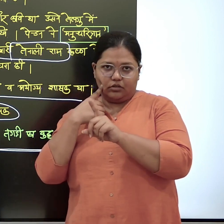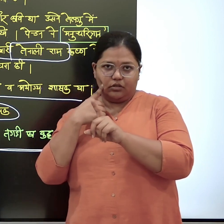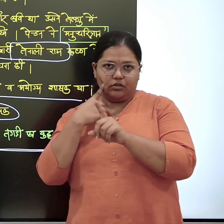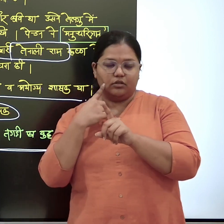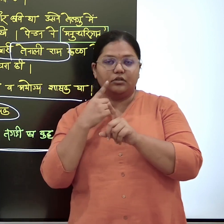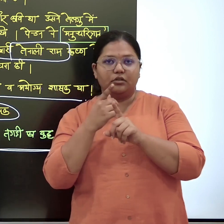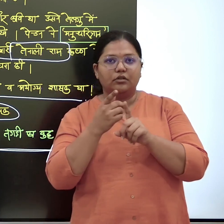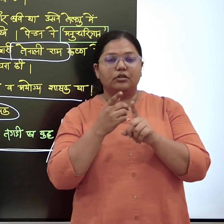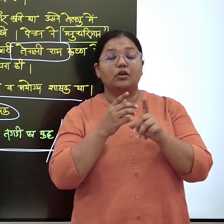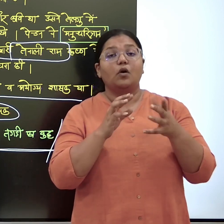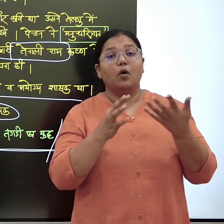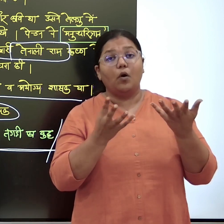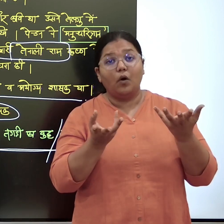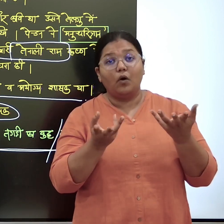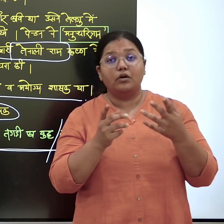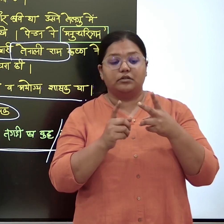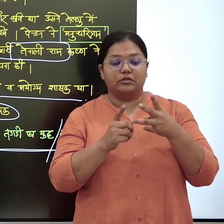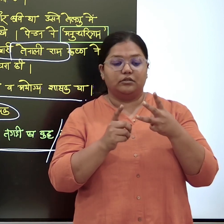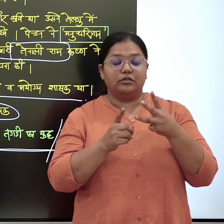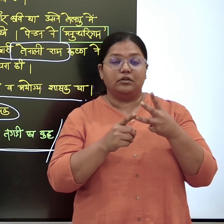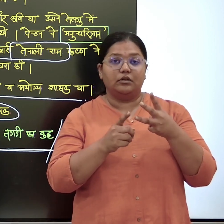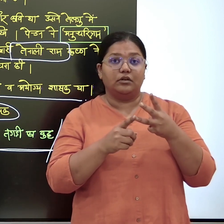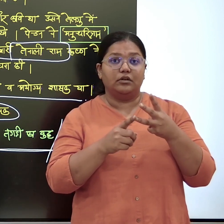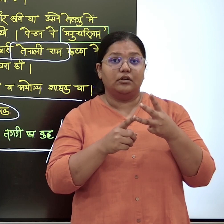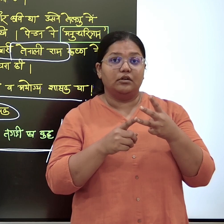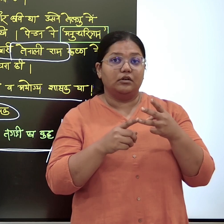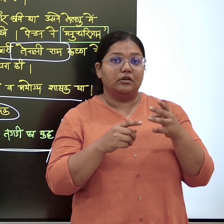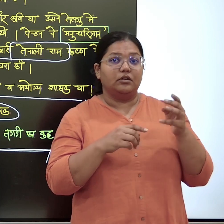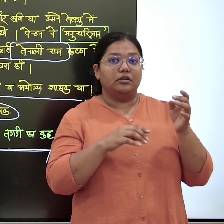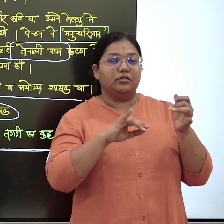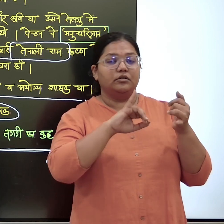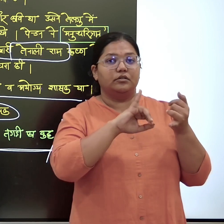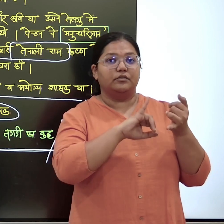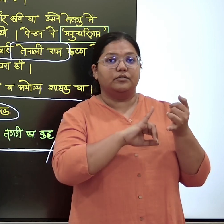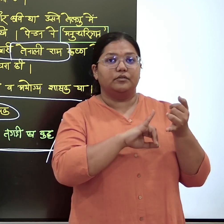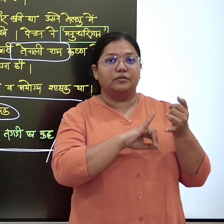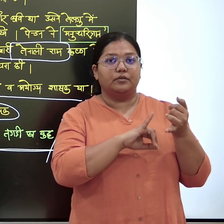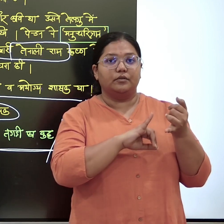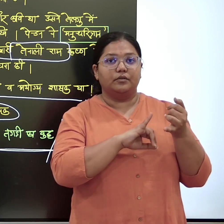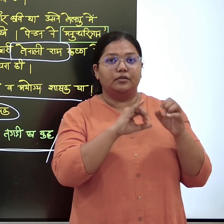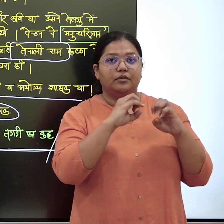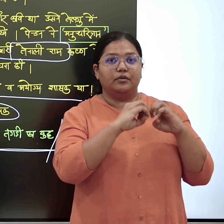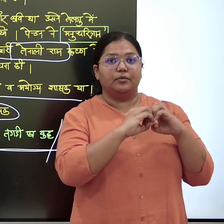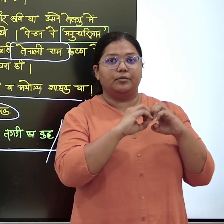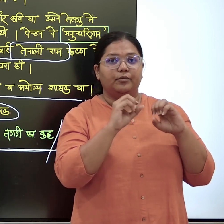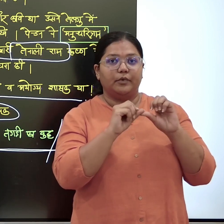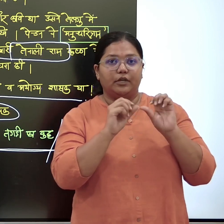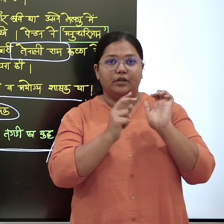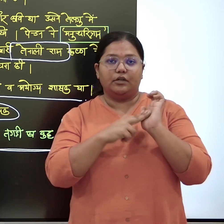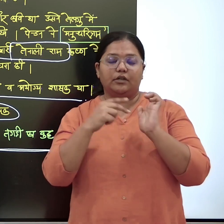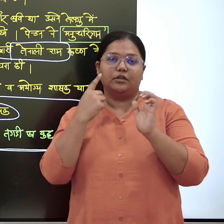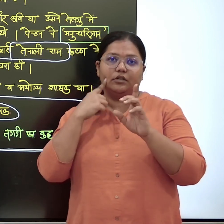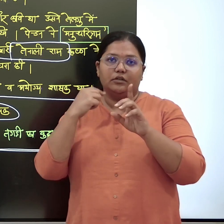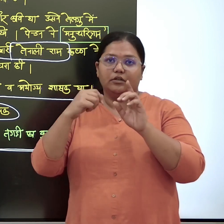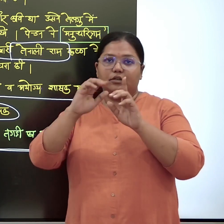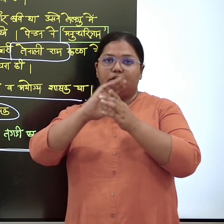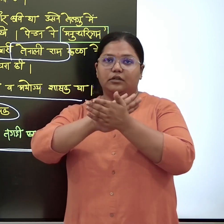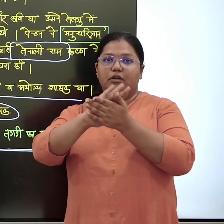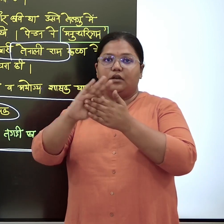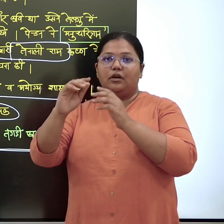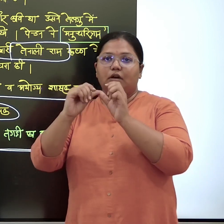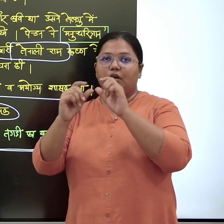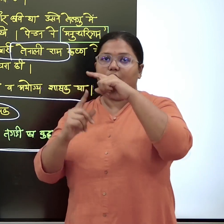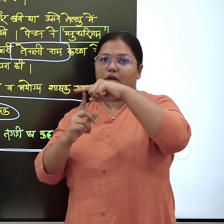है। तालीकोटा का युद्ध, राक्षस तंगड़ी का युद्ध और बन्नी हट्टी की लड़ाई, ठीक